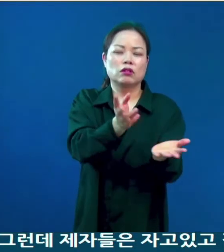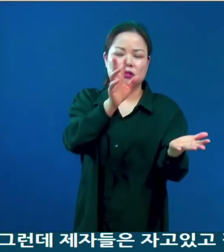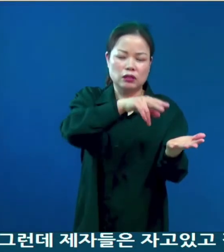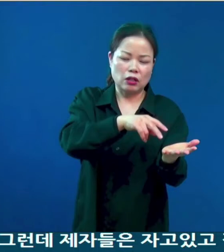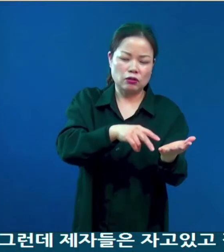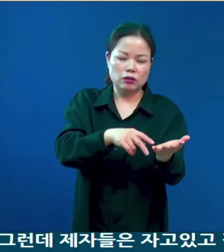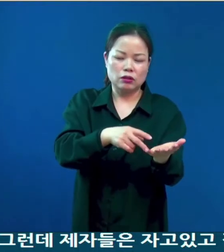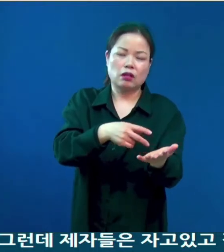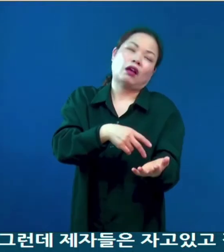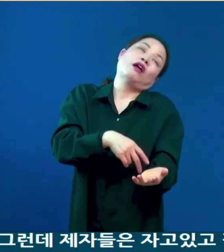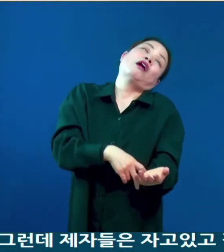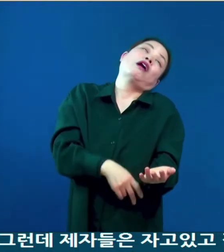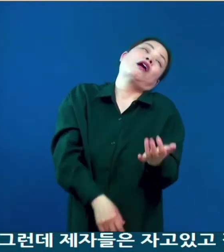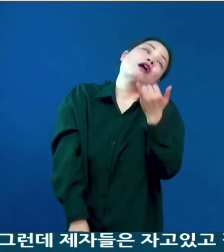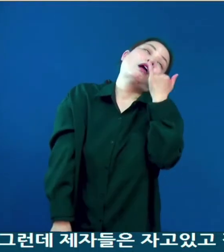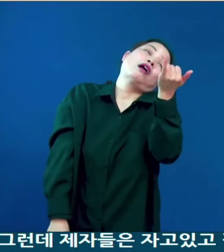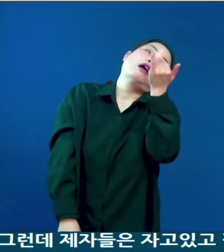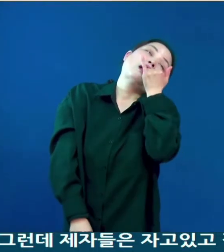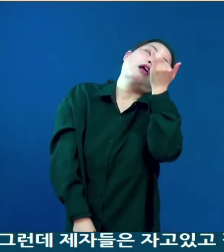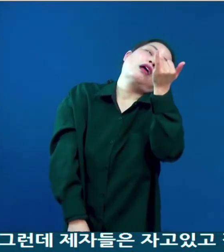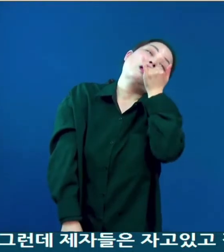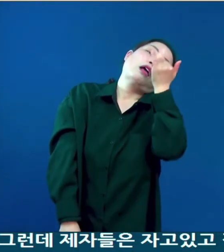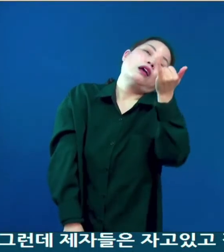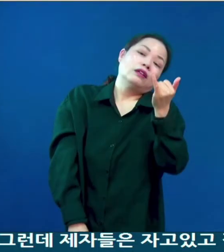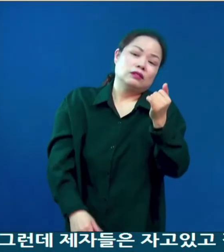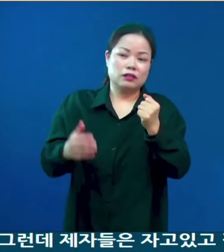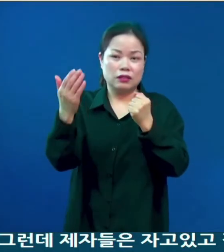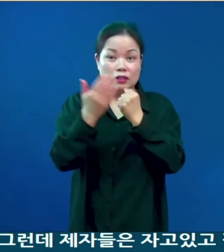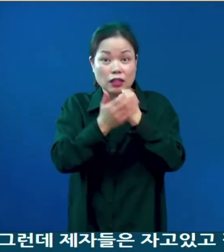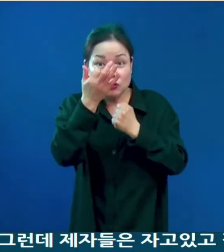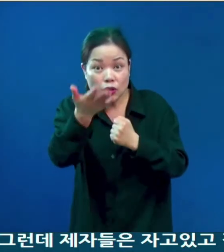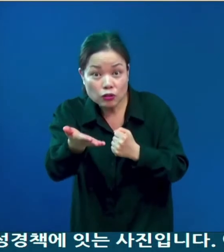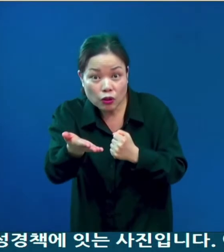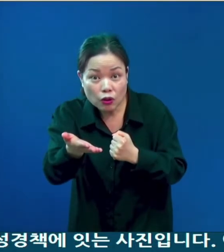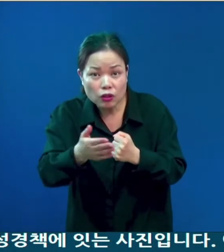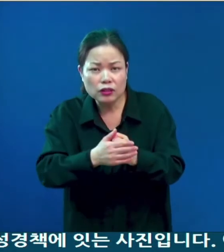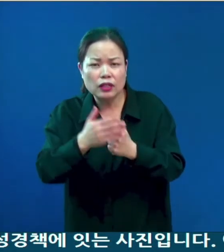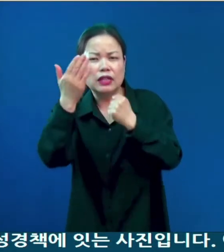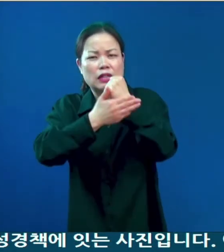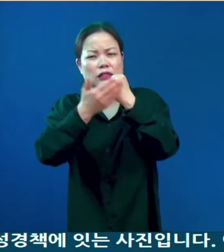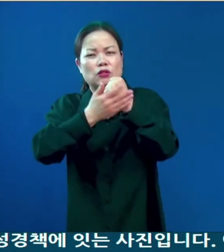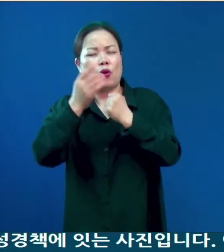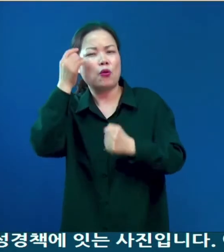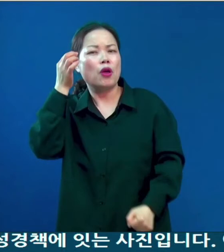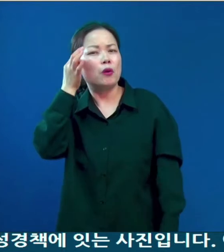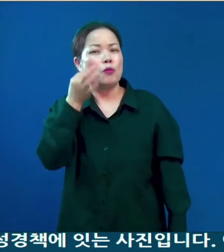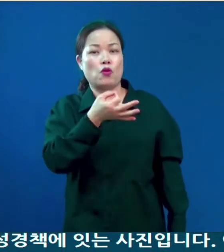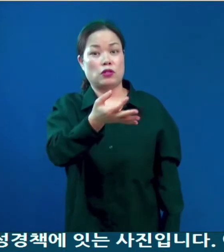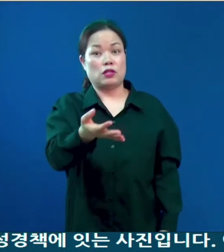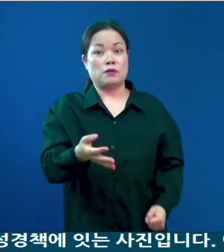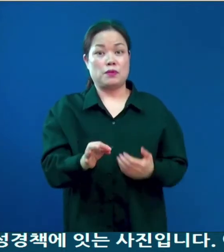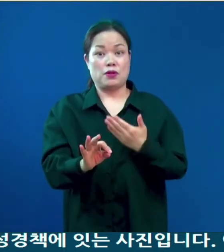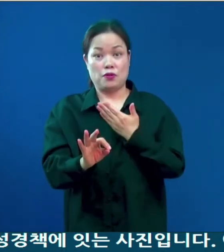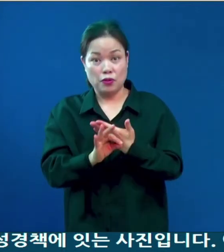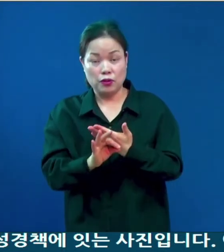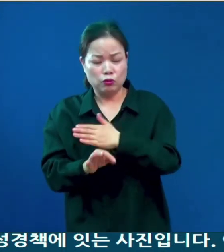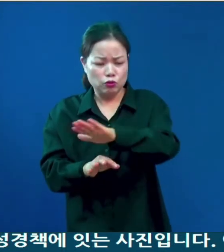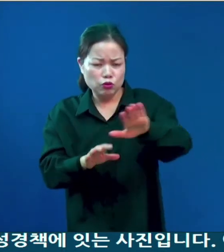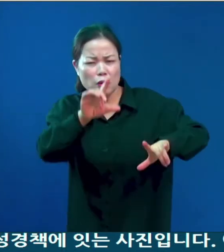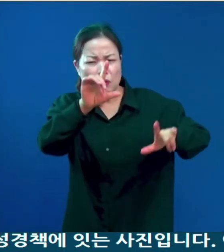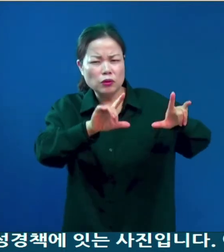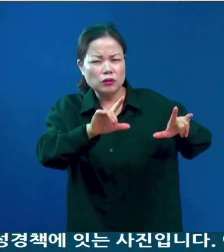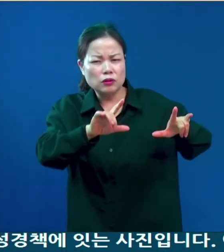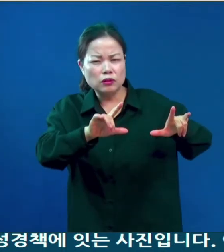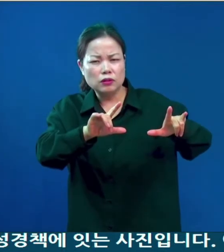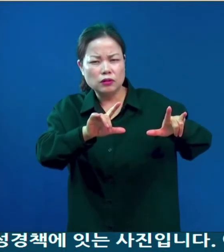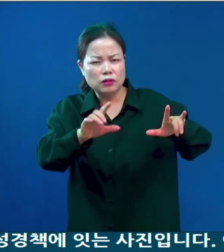이게 자고 있는 모습을 보고 있습니다. 이제 사진 내려주시고요. 제가 이 사진을 이제 왜 보여줬냐면, 우리의 모습을 좀